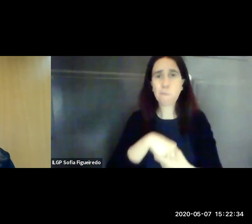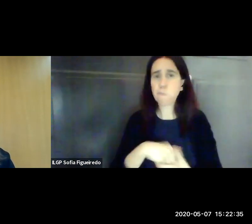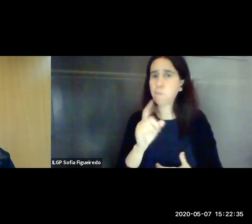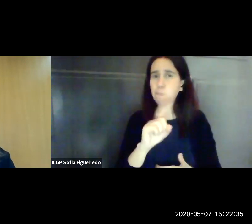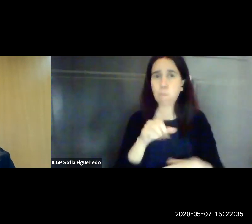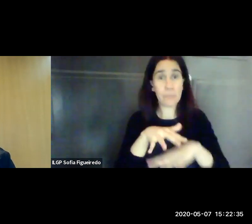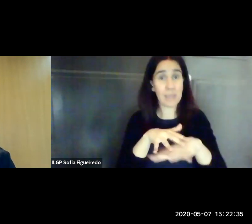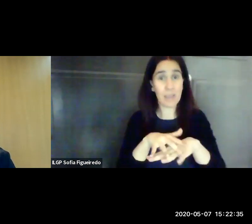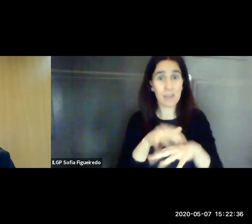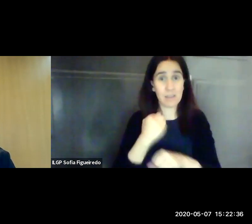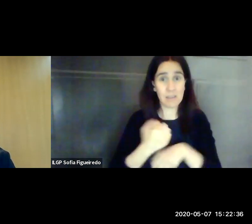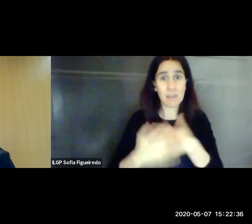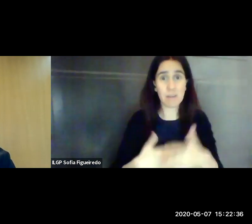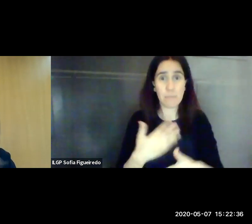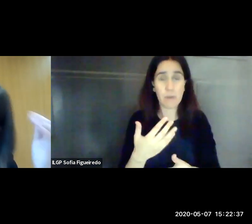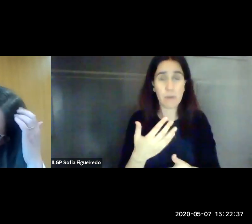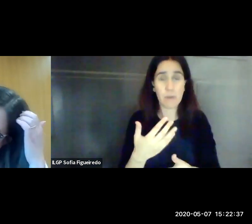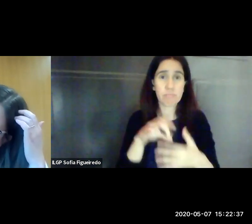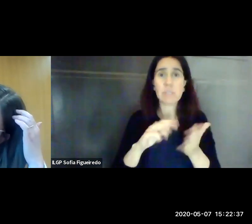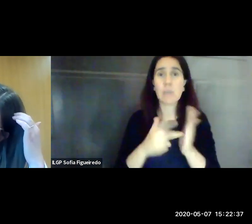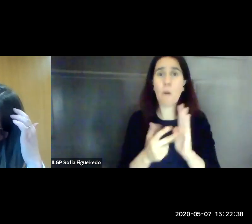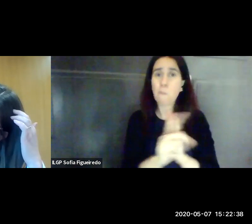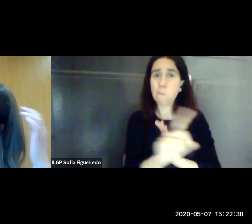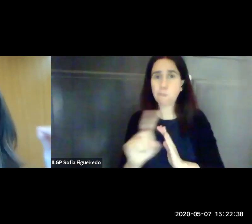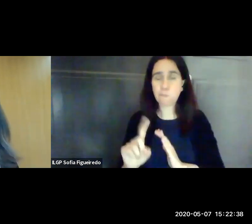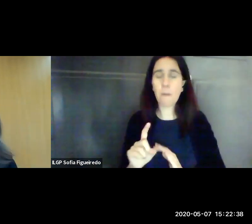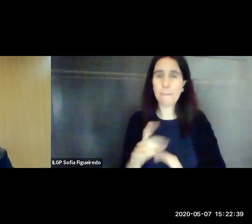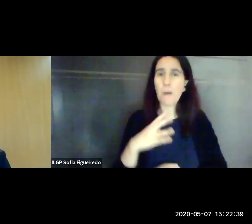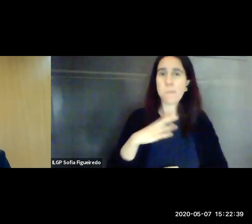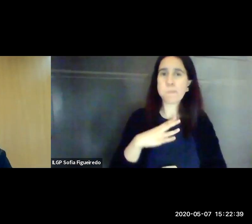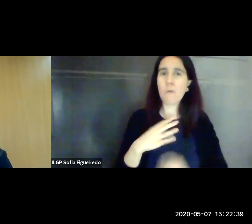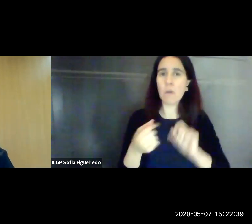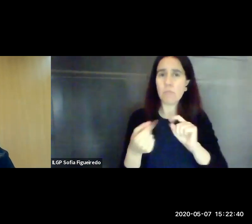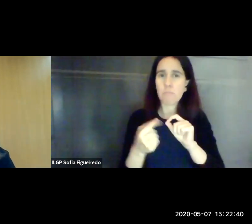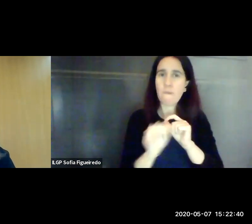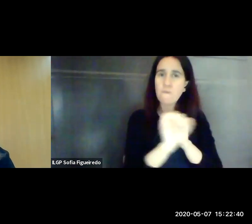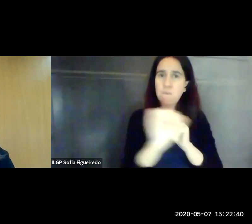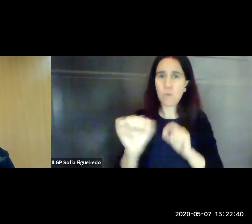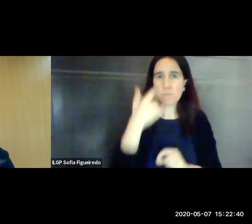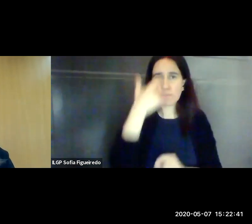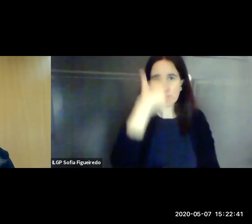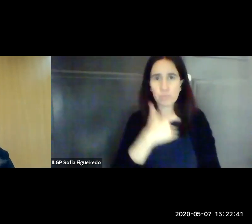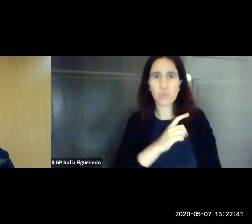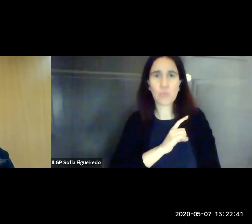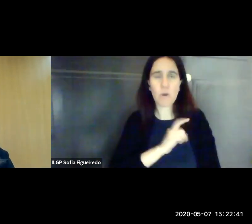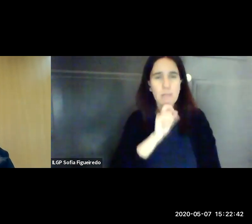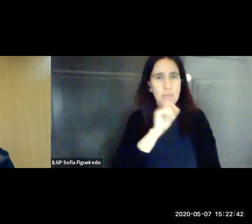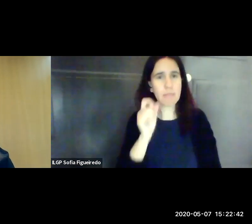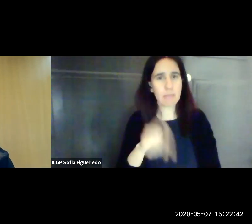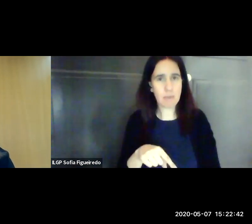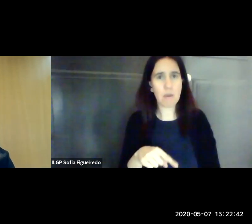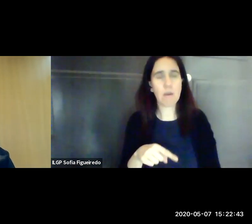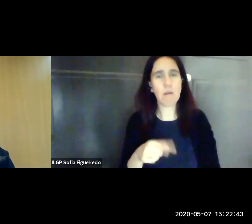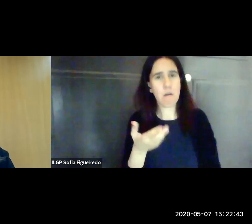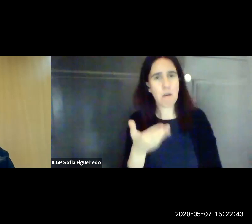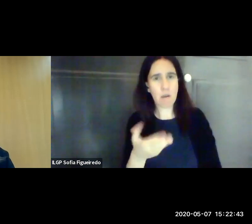de trabalho em termos tecnológicos, têm, através do seu endereço de e-mail pessoal, forma de chegar